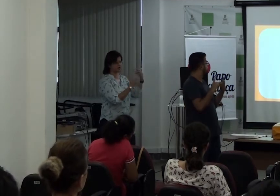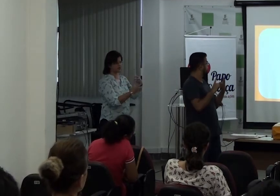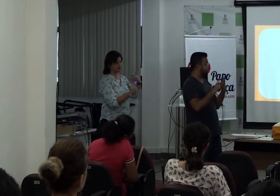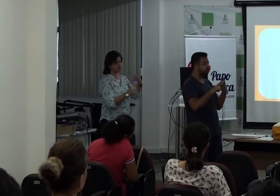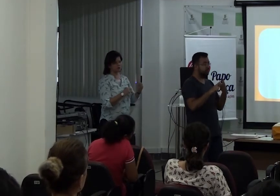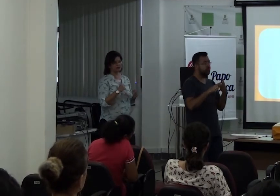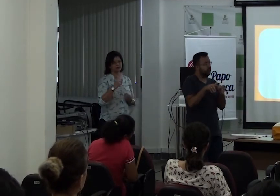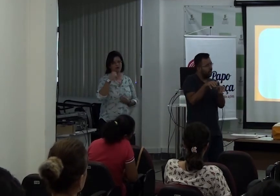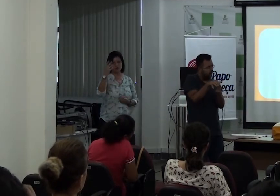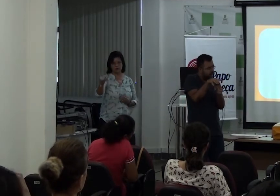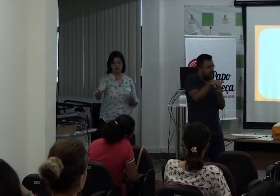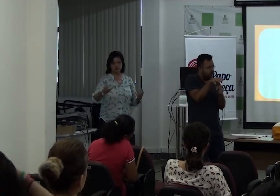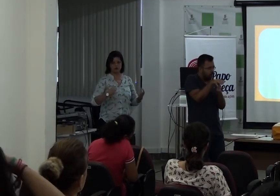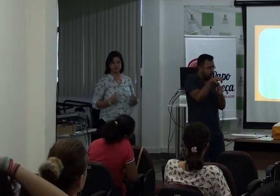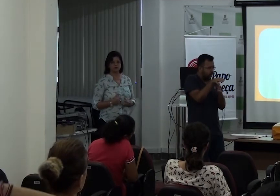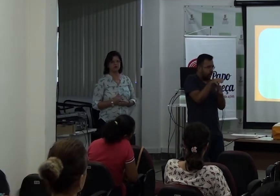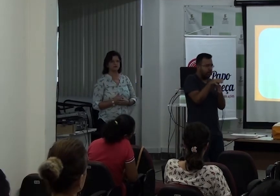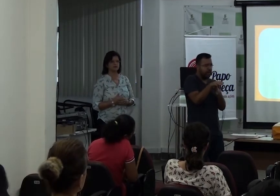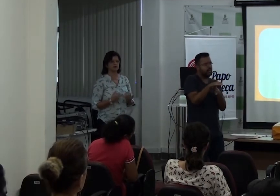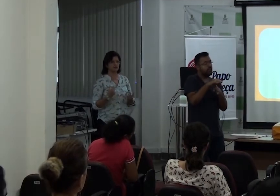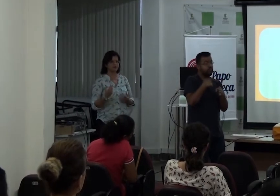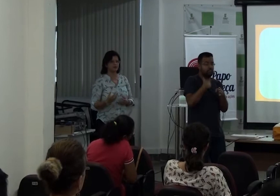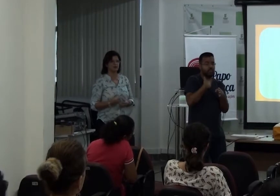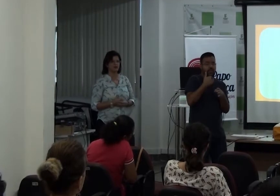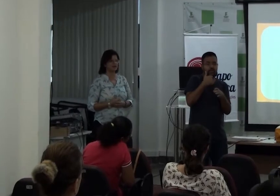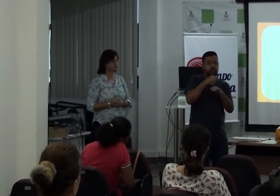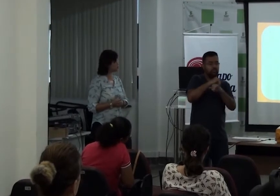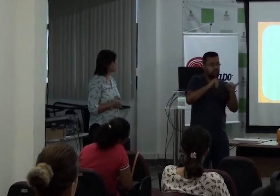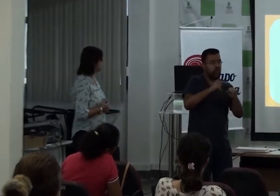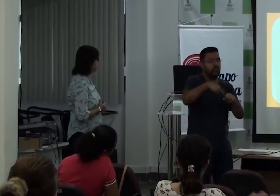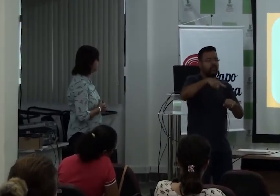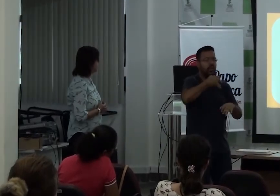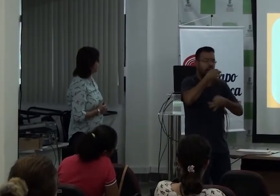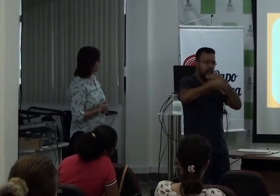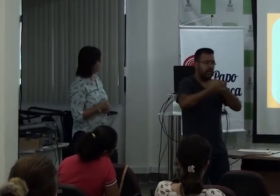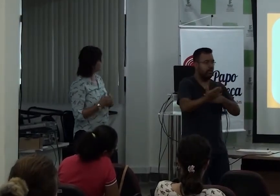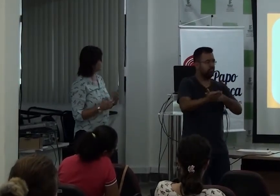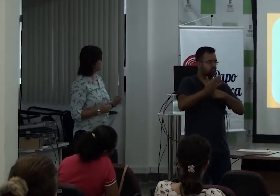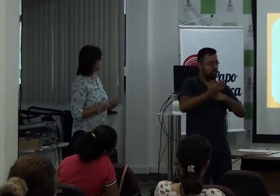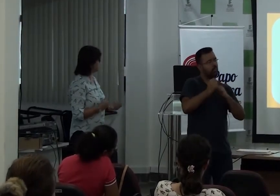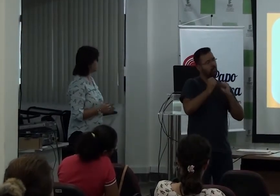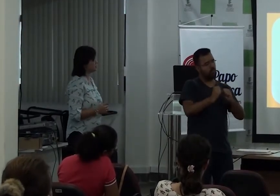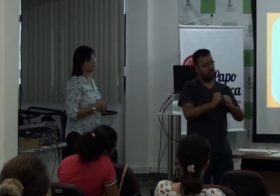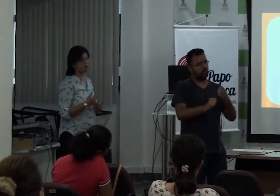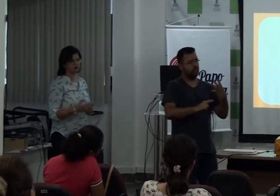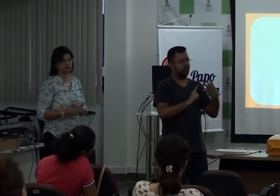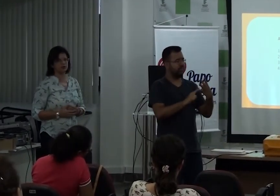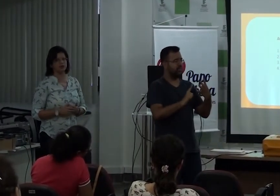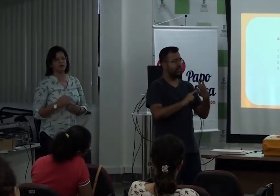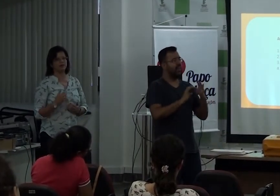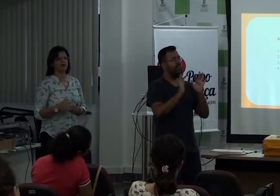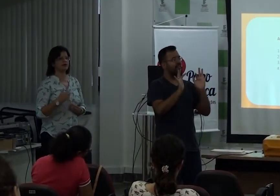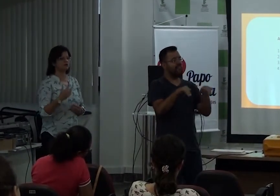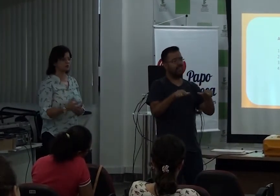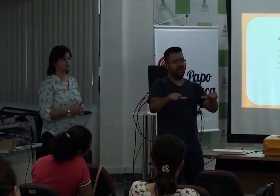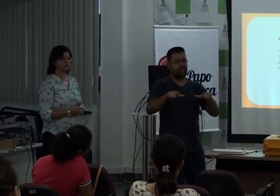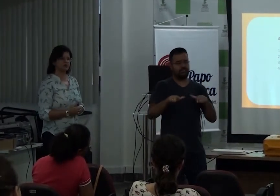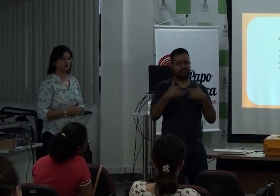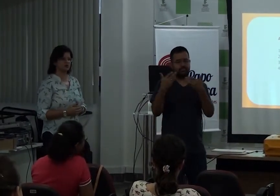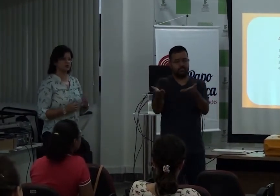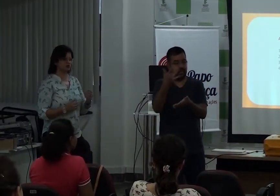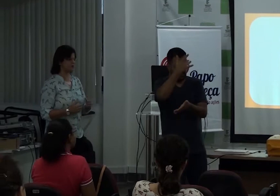vou passar algumas, e aí conto com a colaboração de vocês também para dar sugestões, e entrega de direções honrosas para